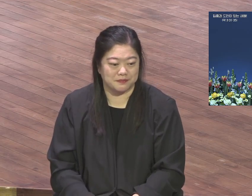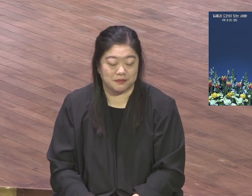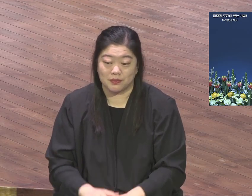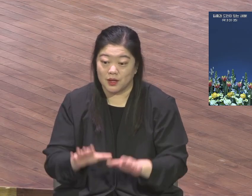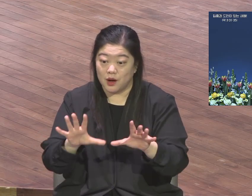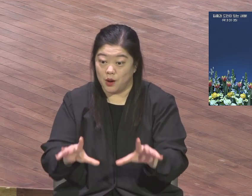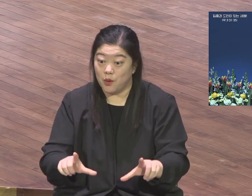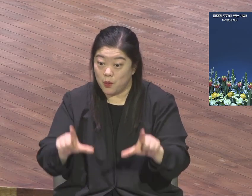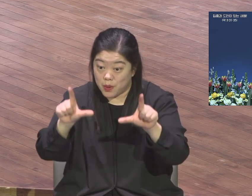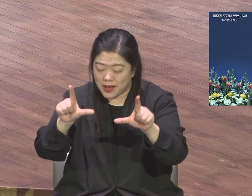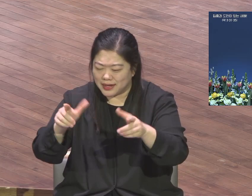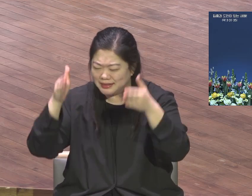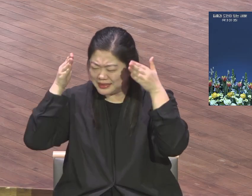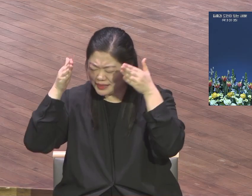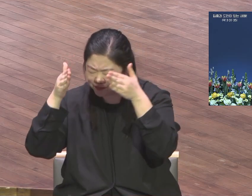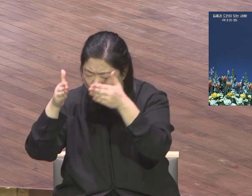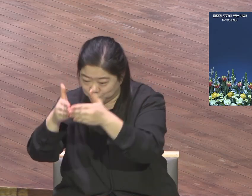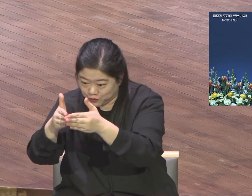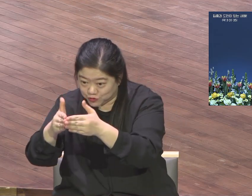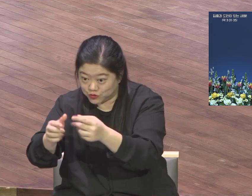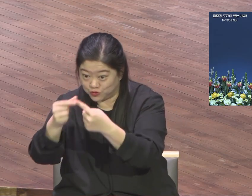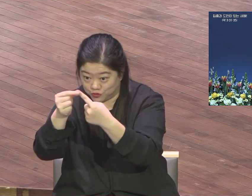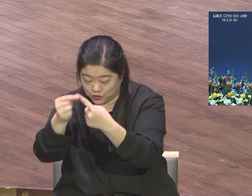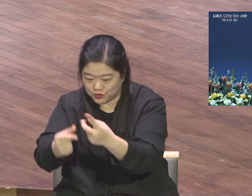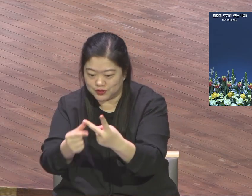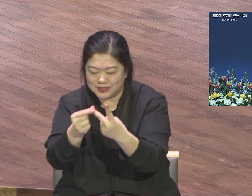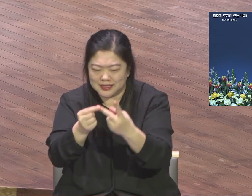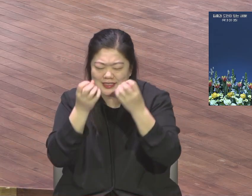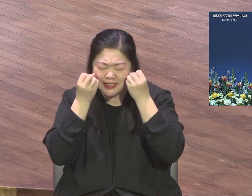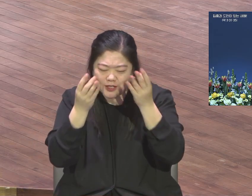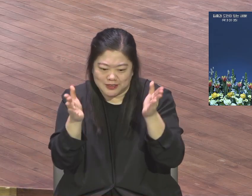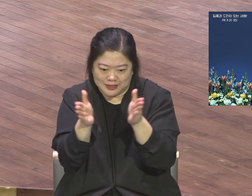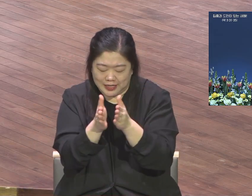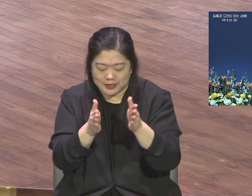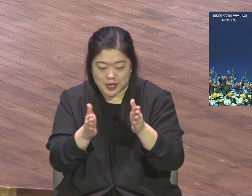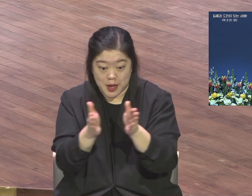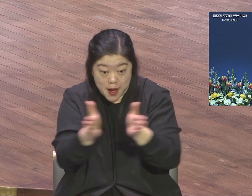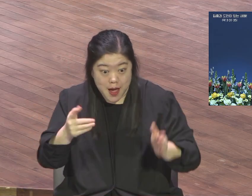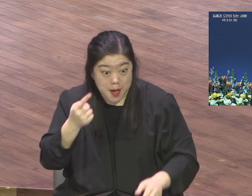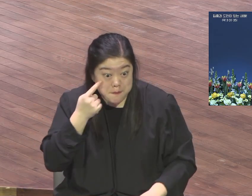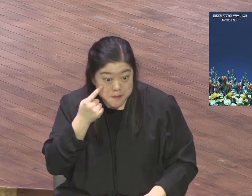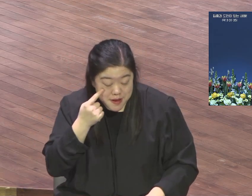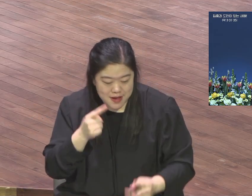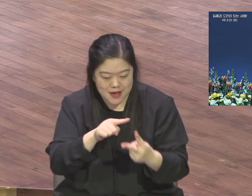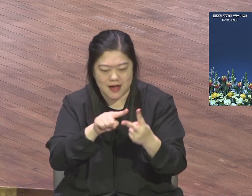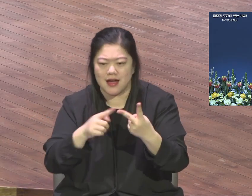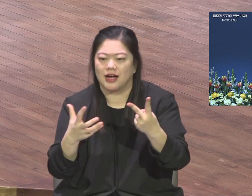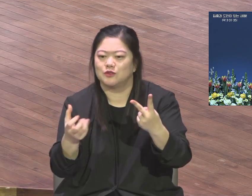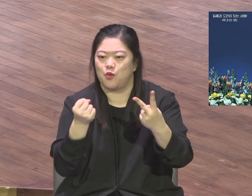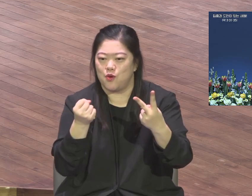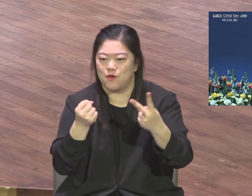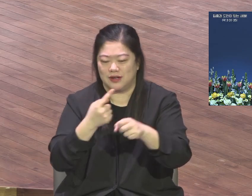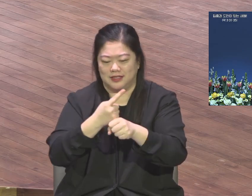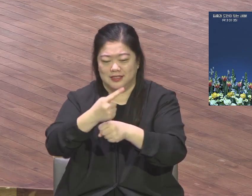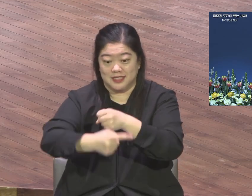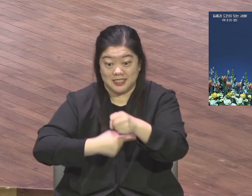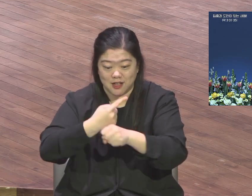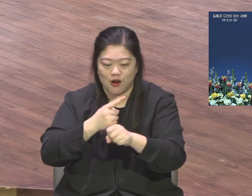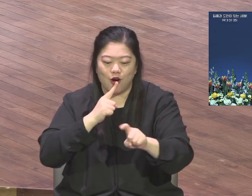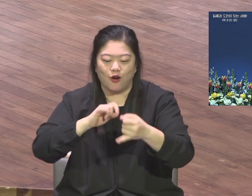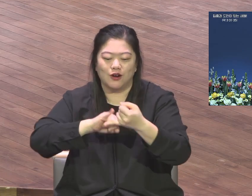2024년 집중과 도전이 있는 영적 자세를 가지고 반드시 언약